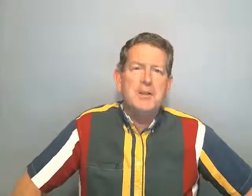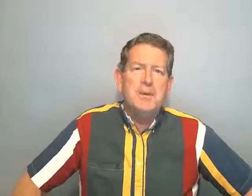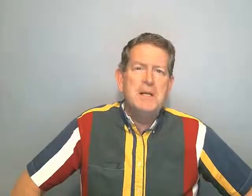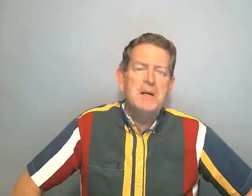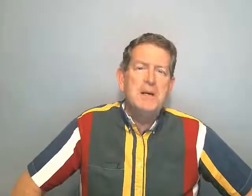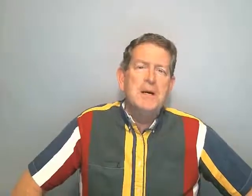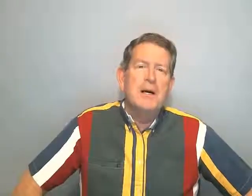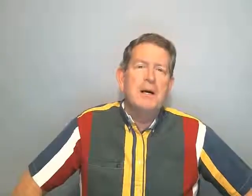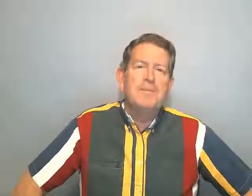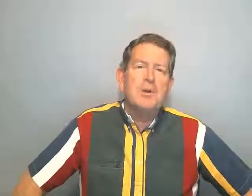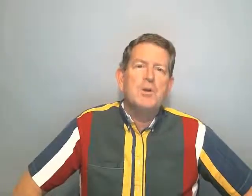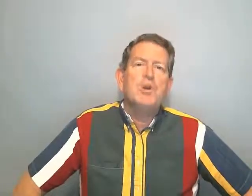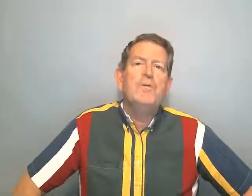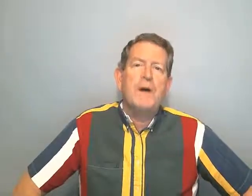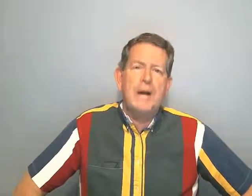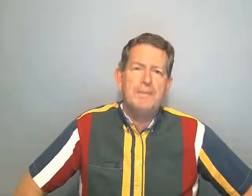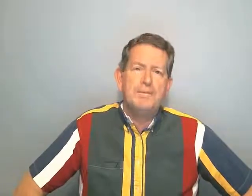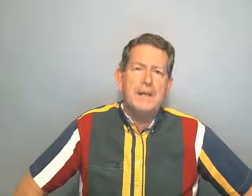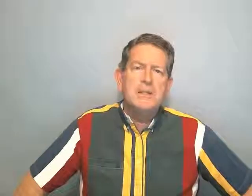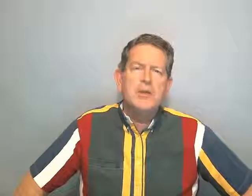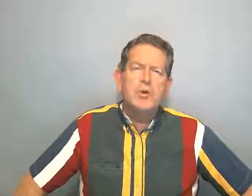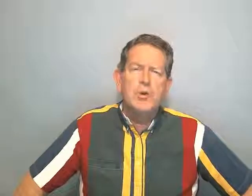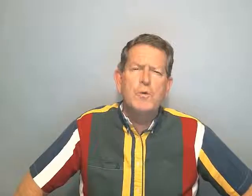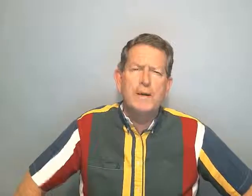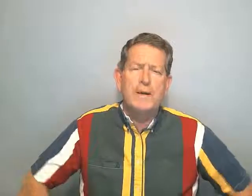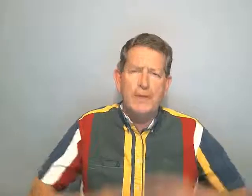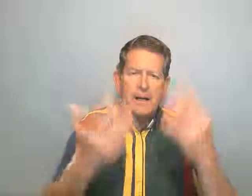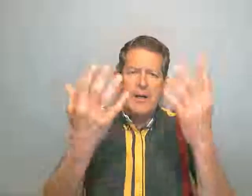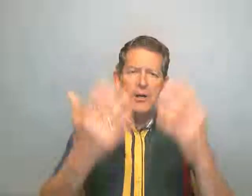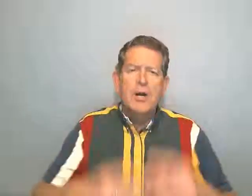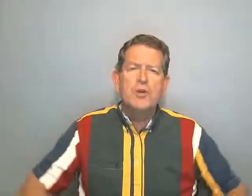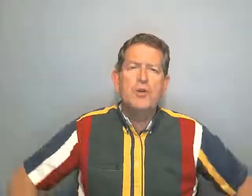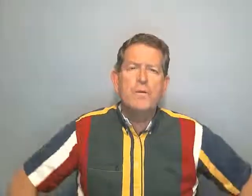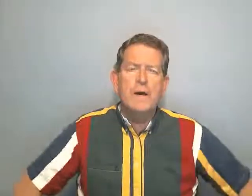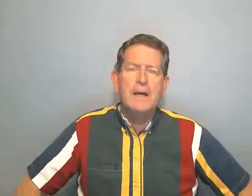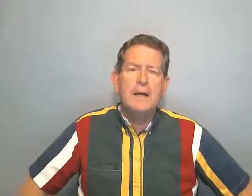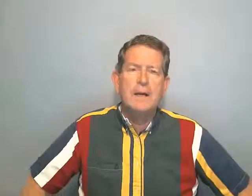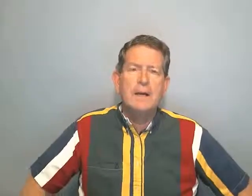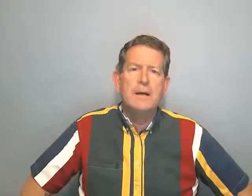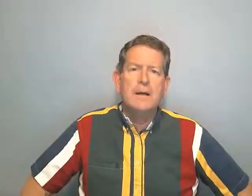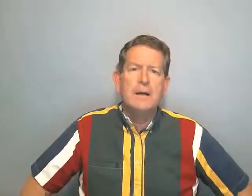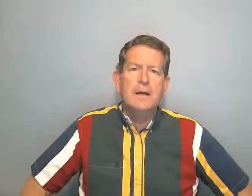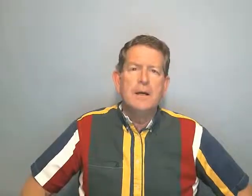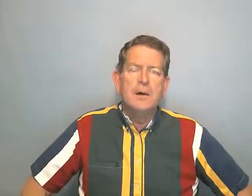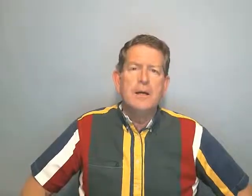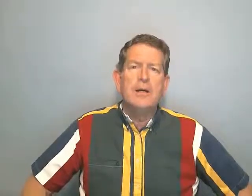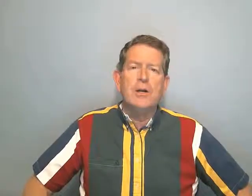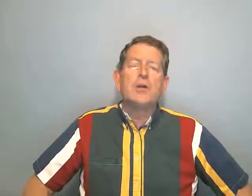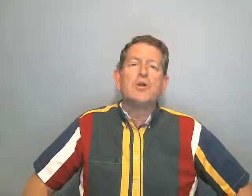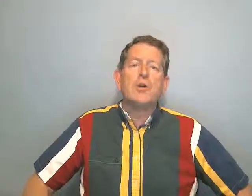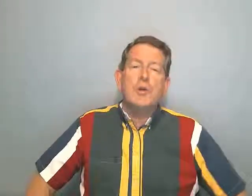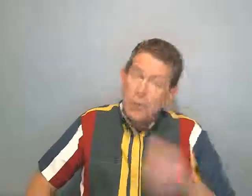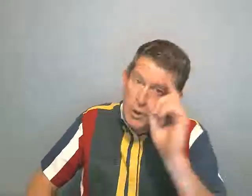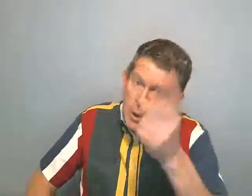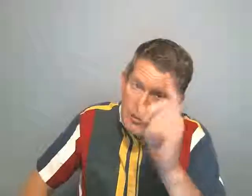Ensuite, je devrais. Qu'est-ce que c'est je devrais? Avec les mains. Je devrais. Oui, je